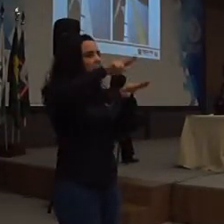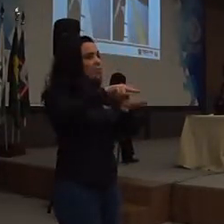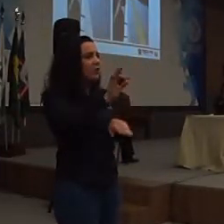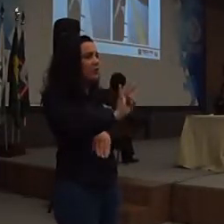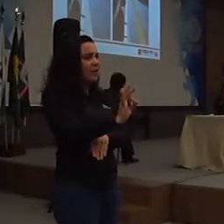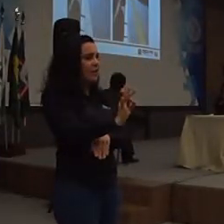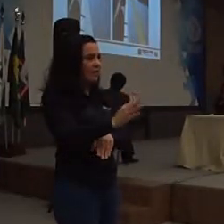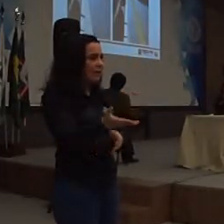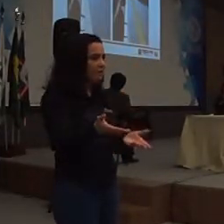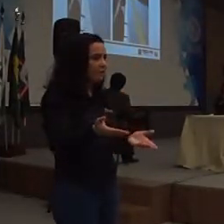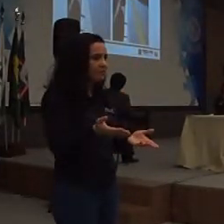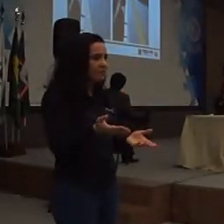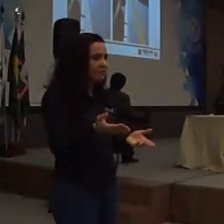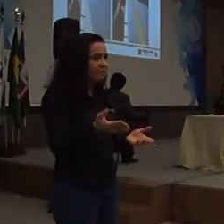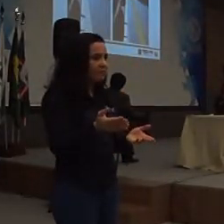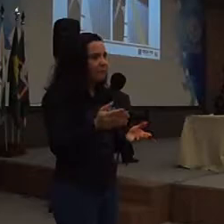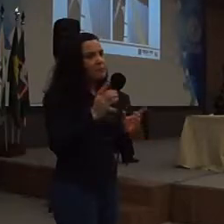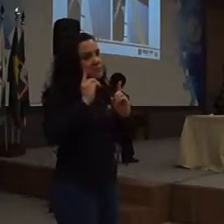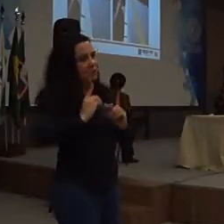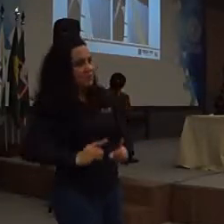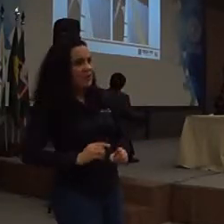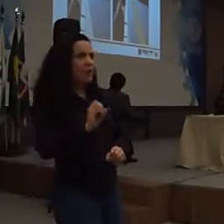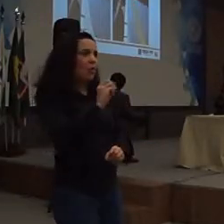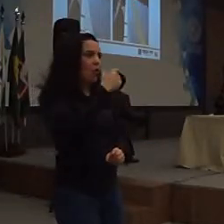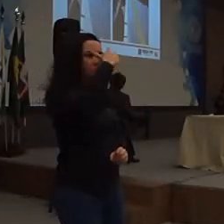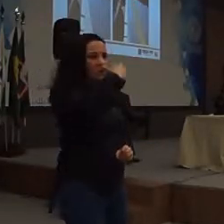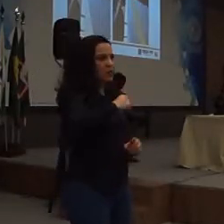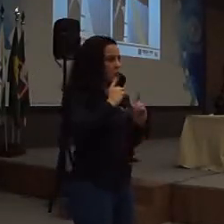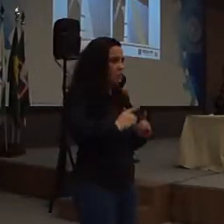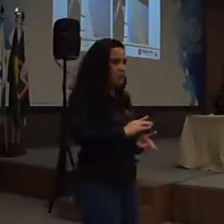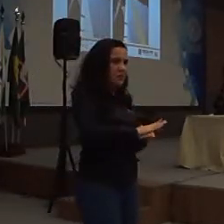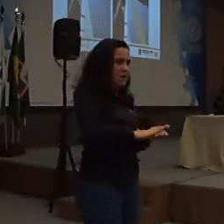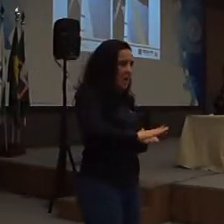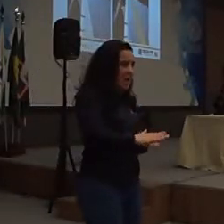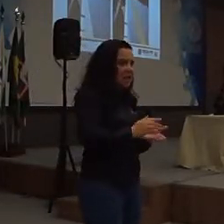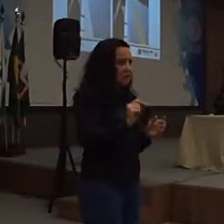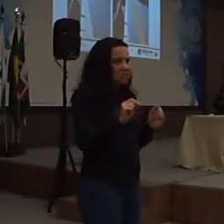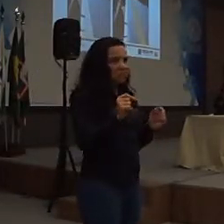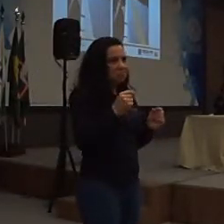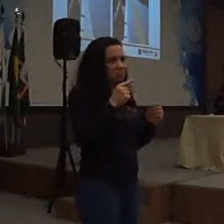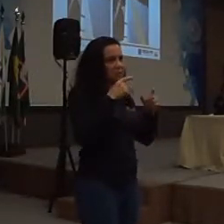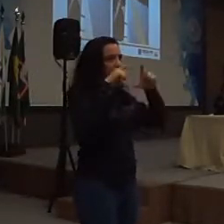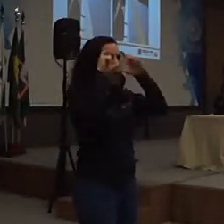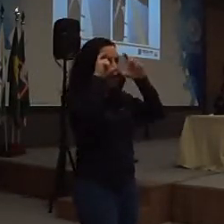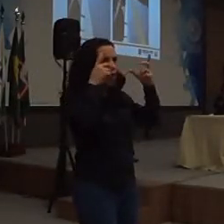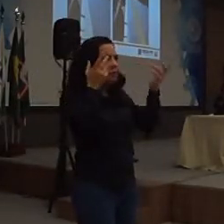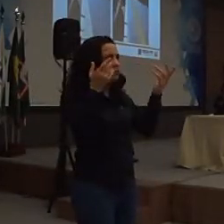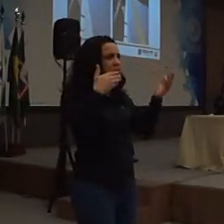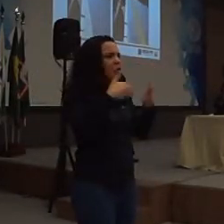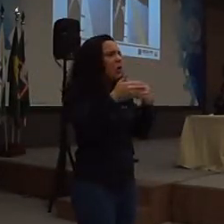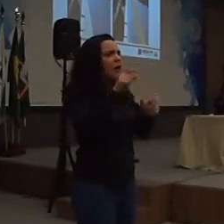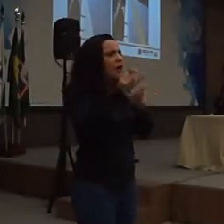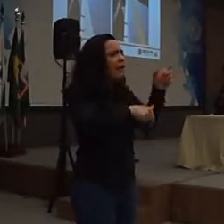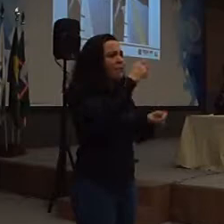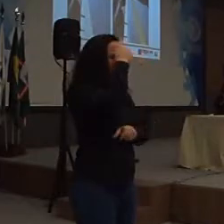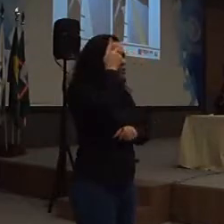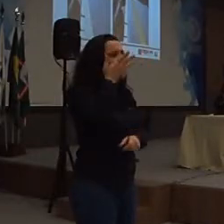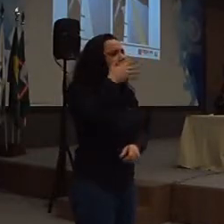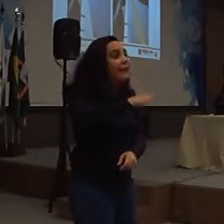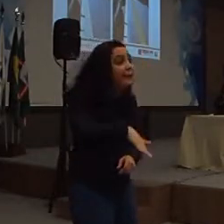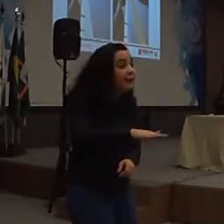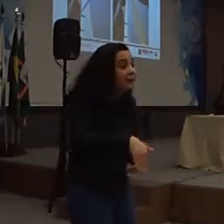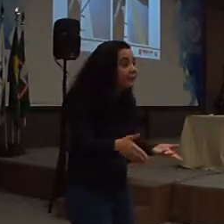os nossos responsáveis públicos na hora de reclamar, informar uma calçada